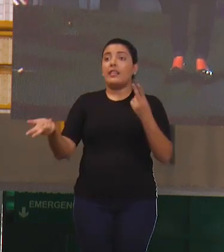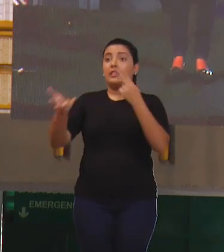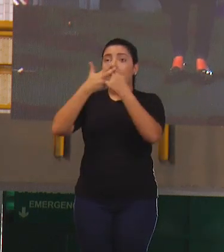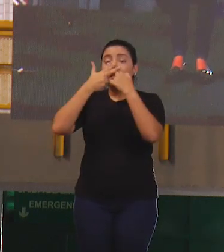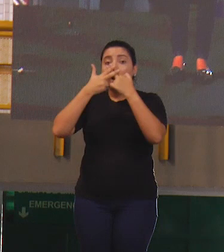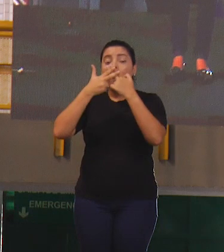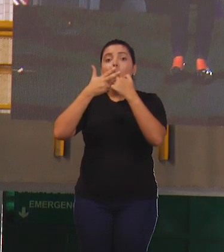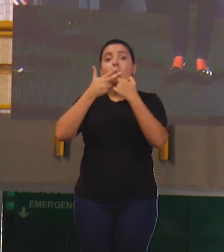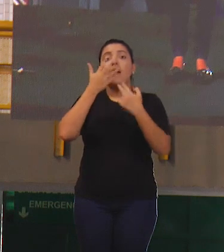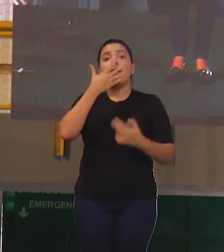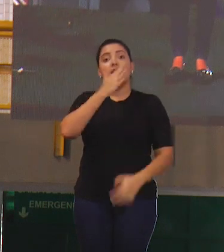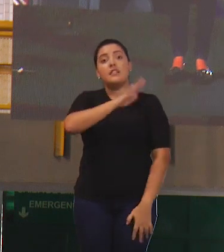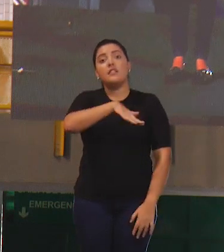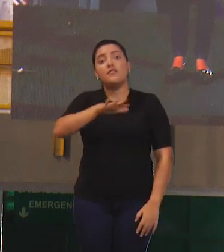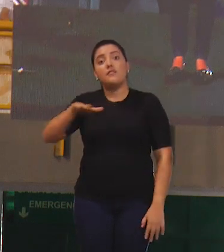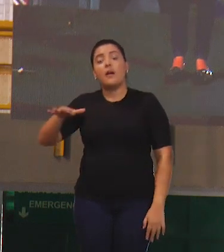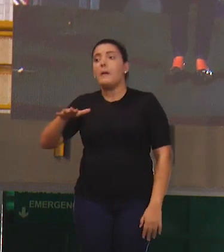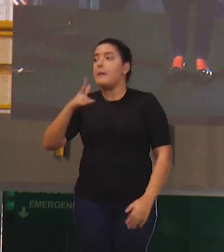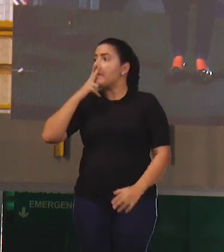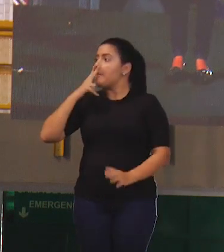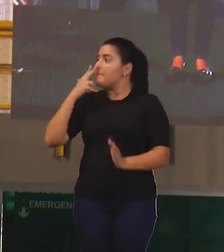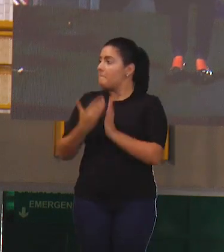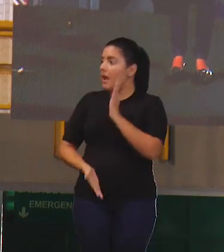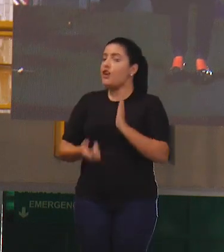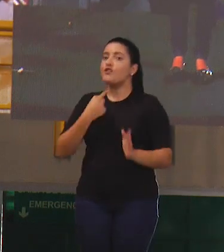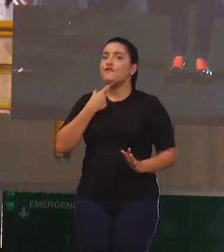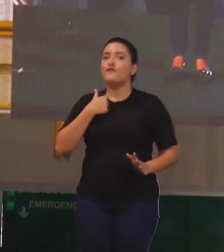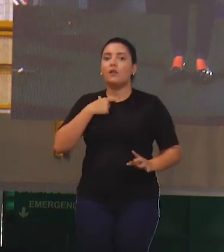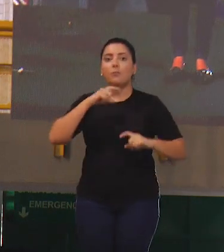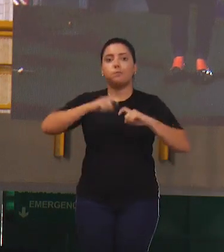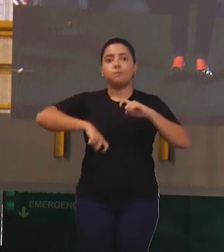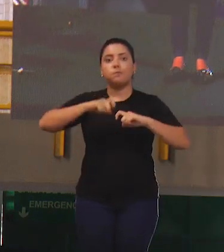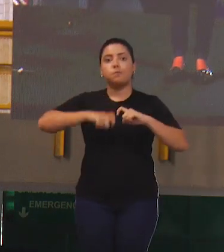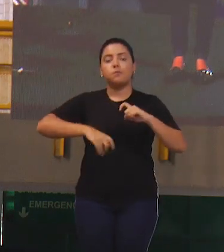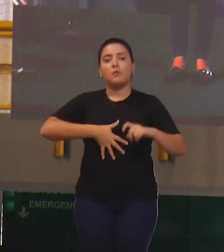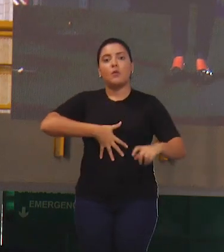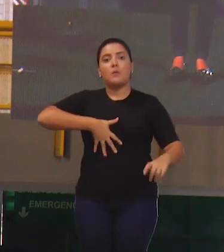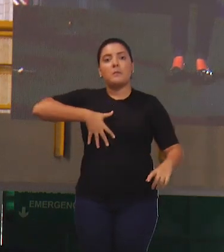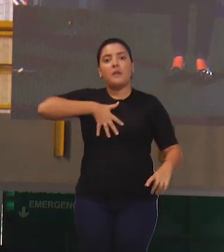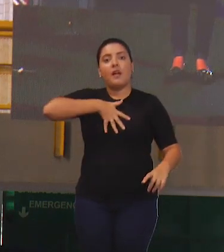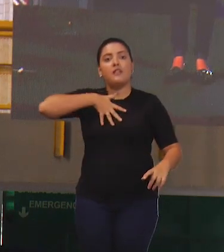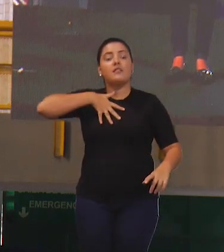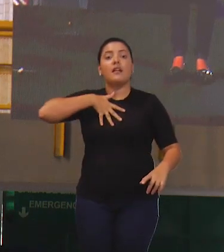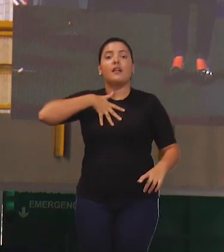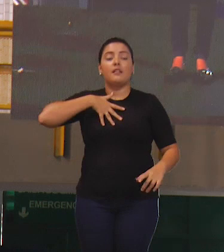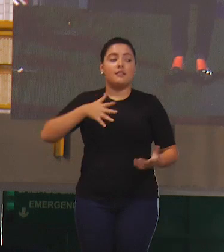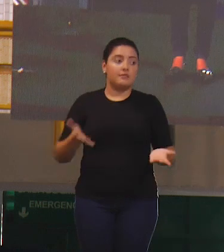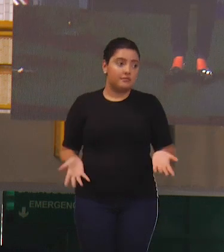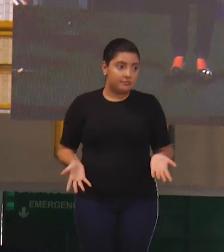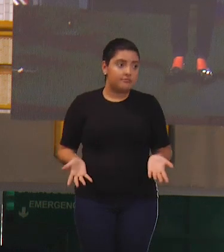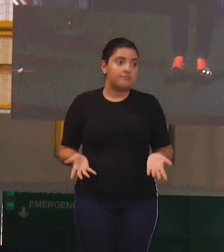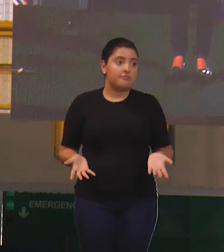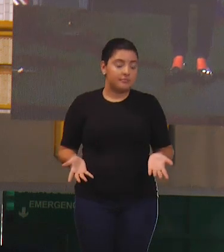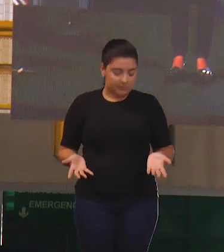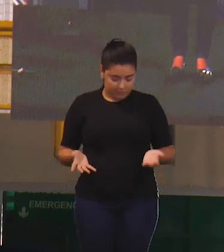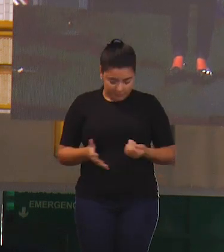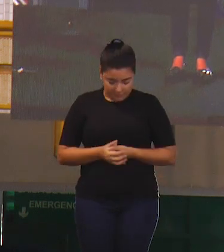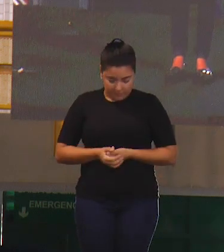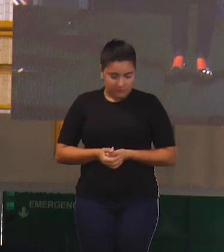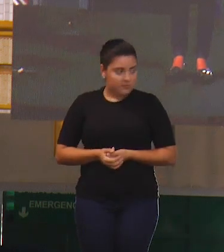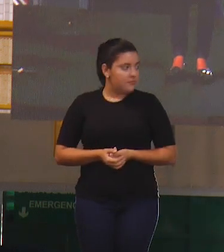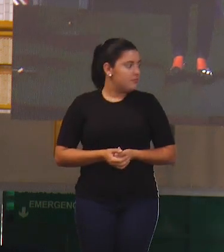infância faz a pessoa perder a libido. Ligeira também, né? Mas